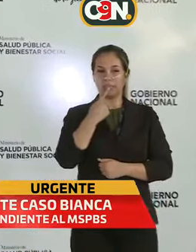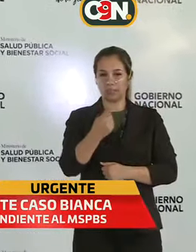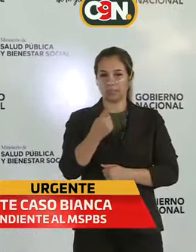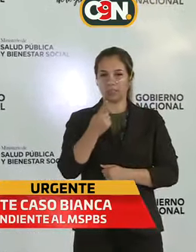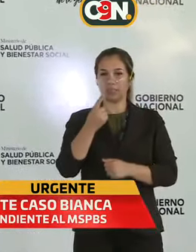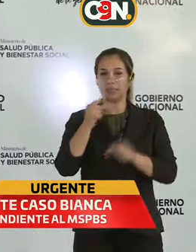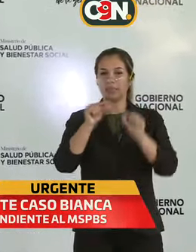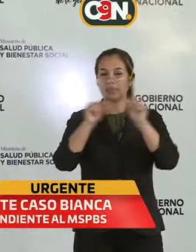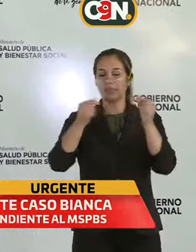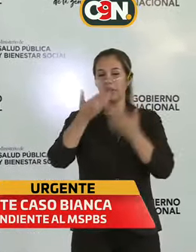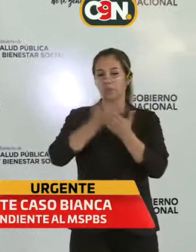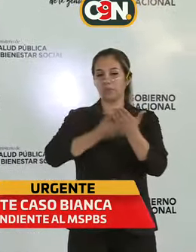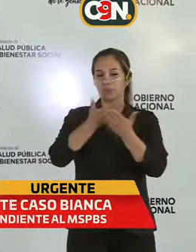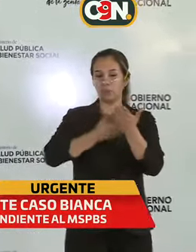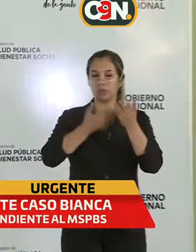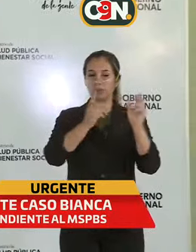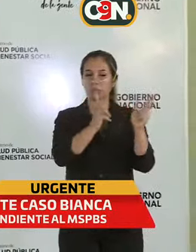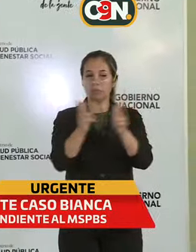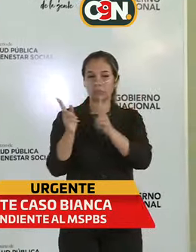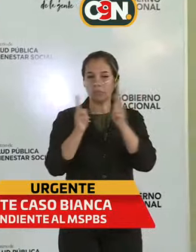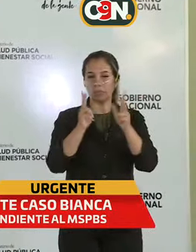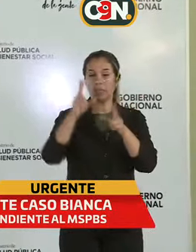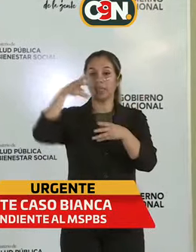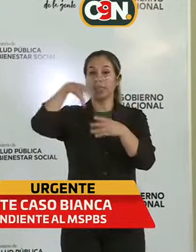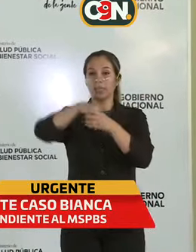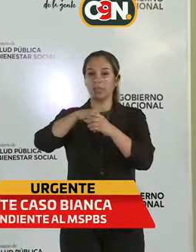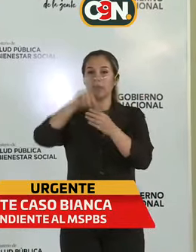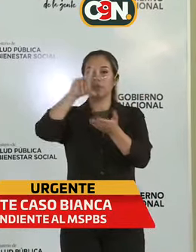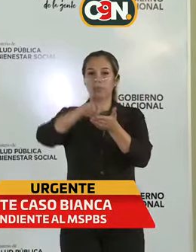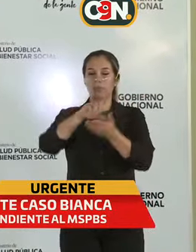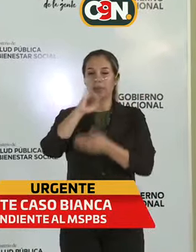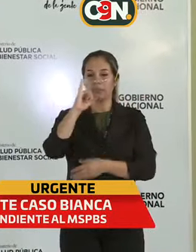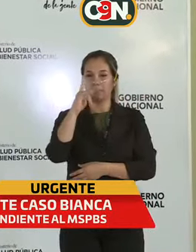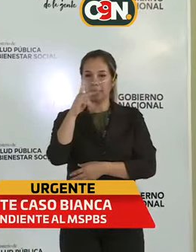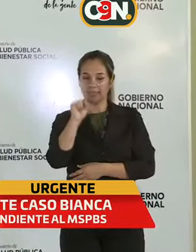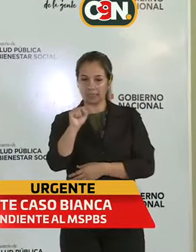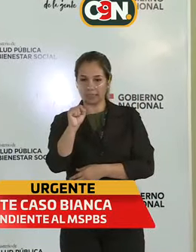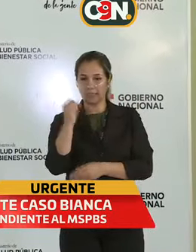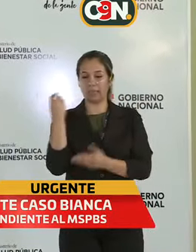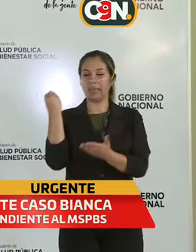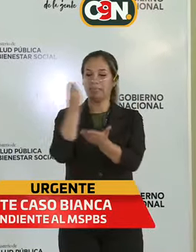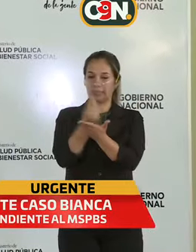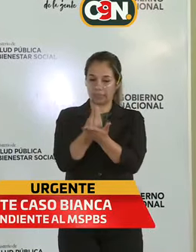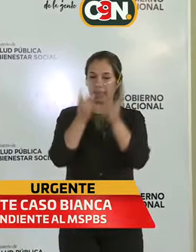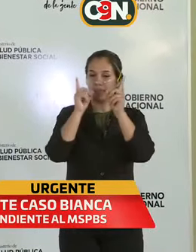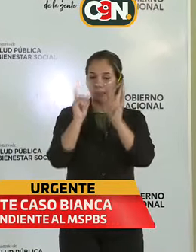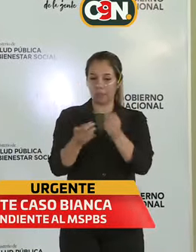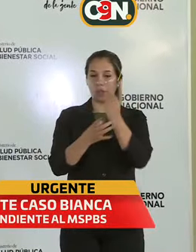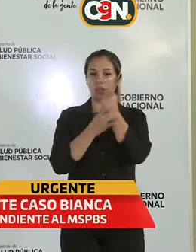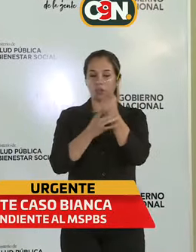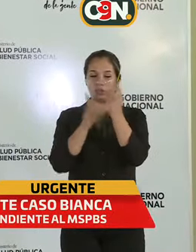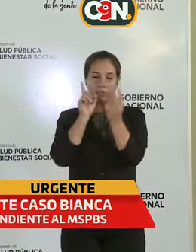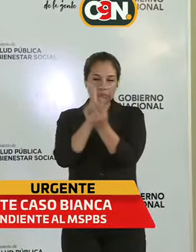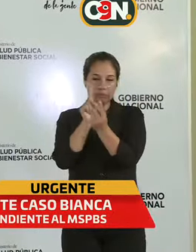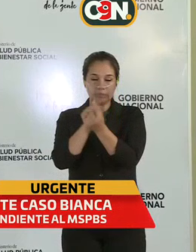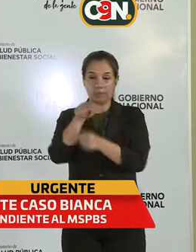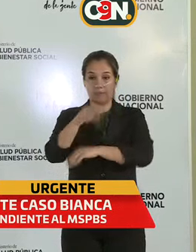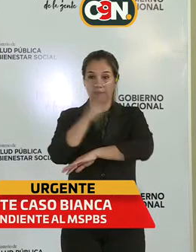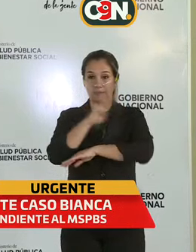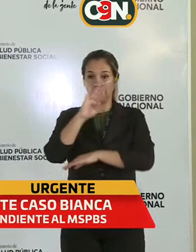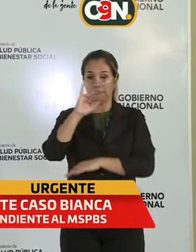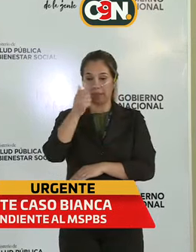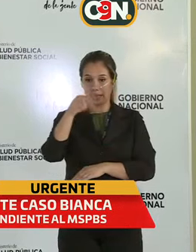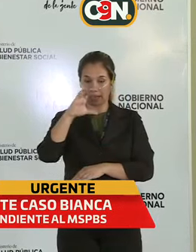la documentación y la discusión que se dio en IPS, donde también estuvo el médico tratante. Pero además,